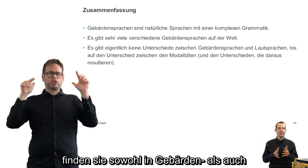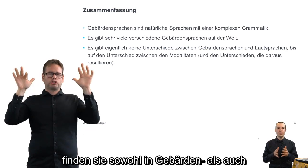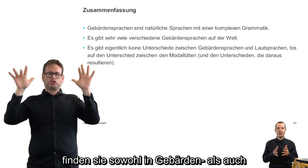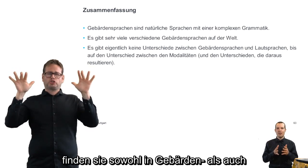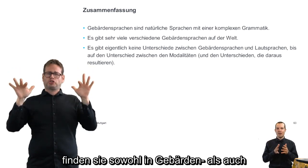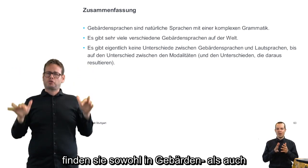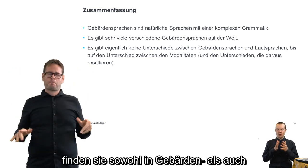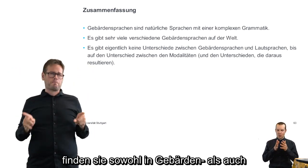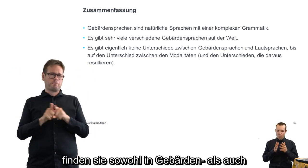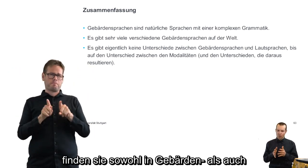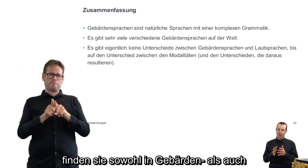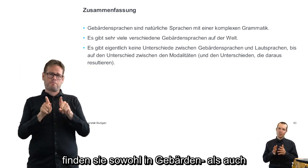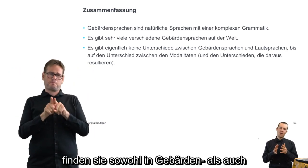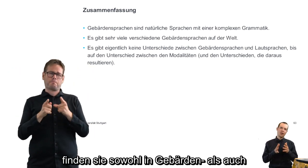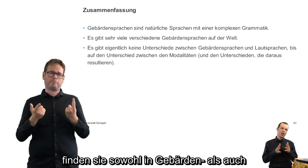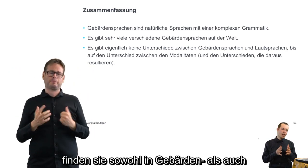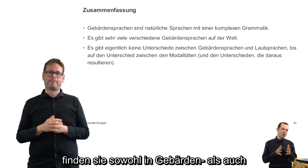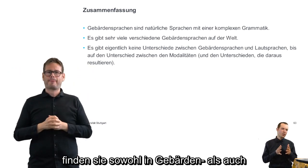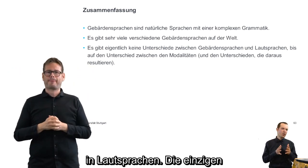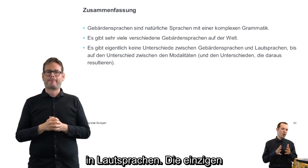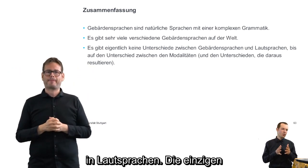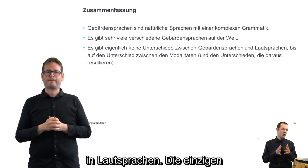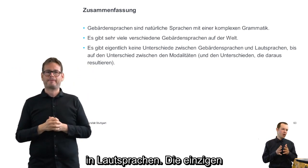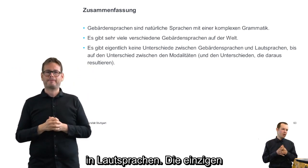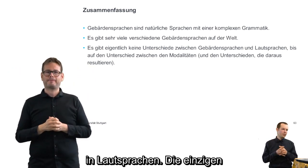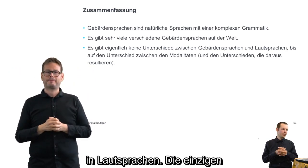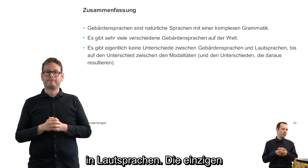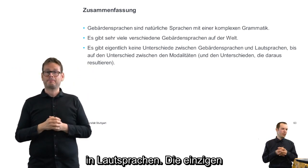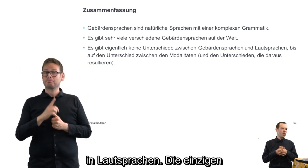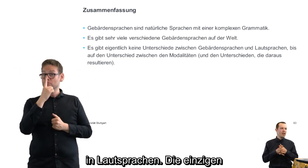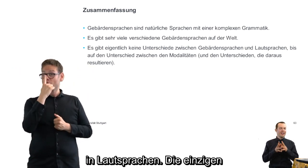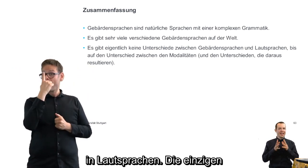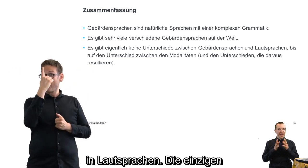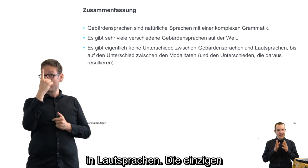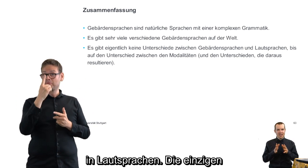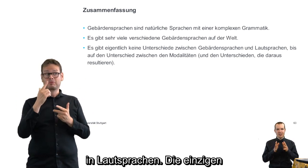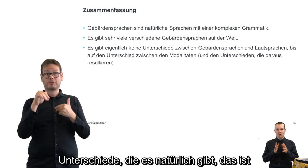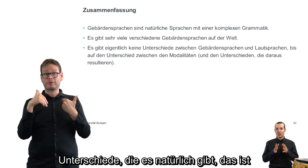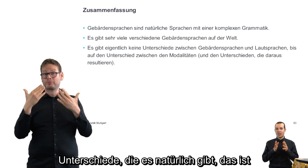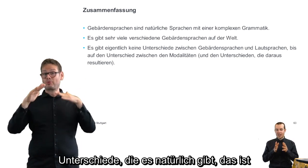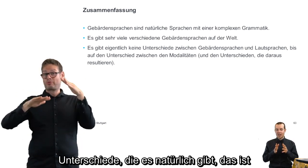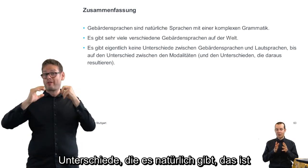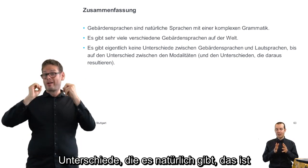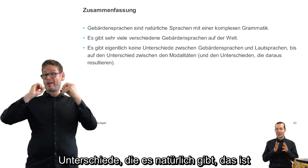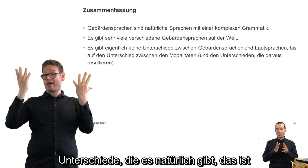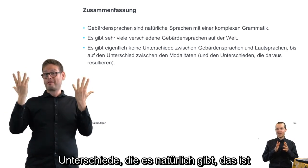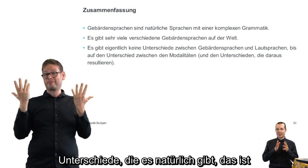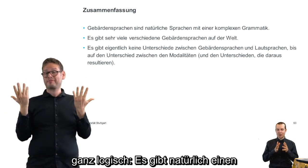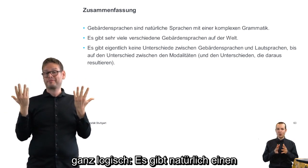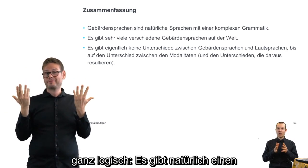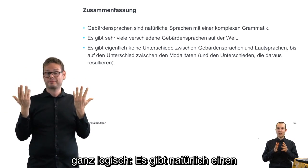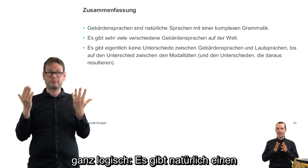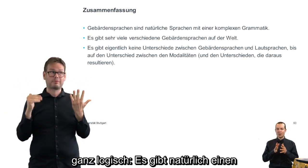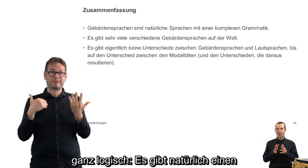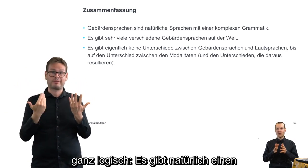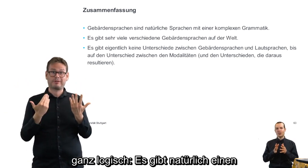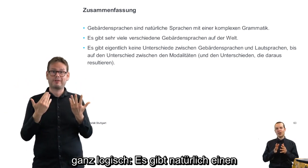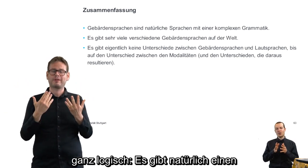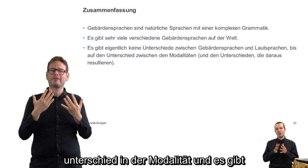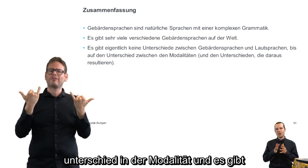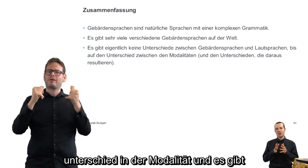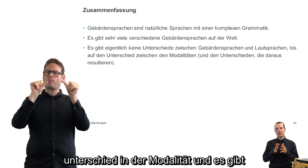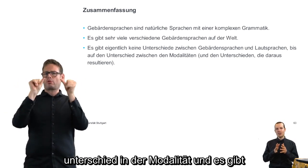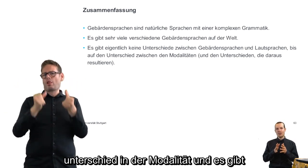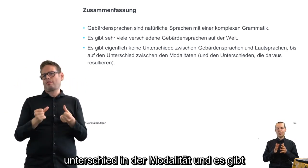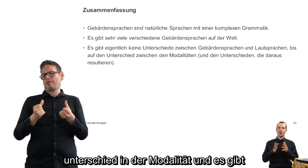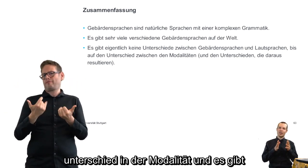werden finden Sie sowohl in Gebärden als auch in Lautsprachen einzigen Unterschiede die es natürlich gibt ist ganz logisch es gibt natürlich